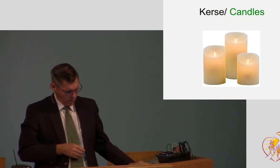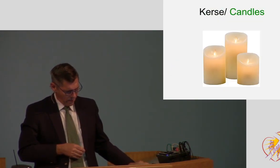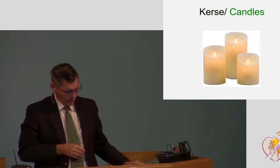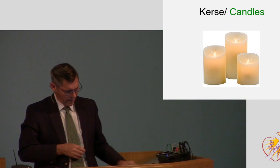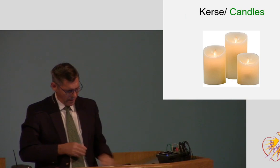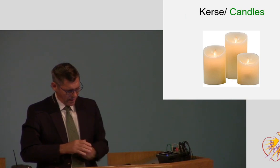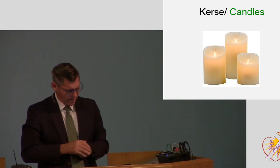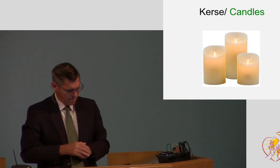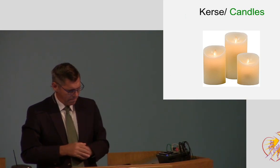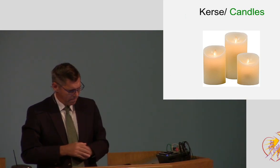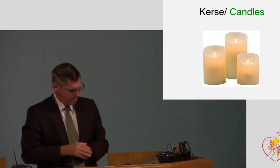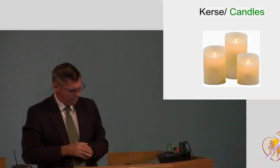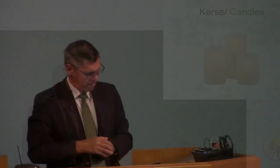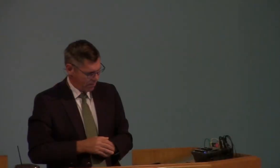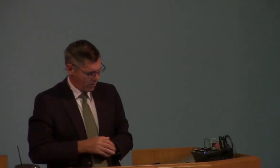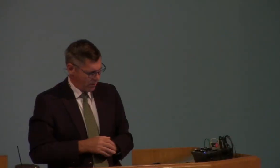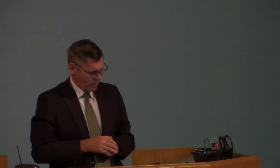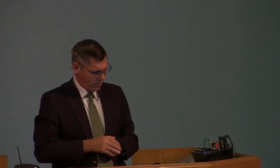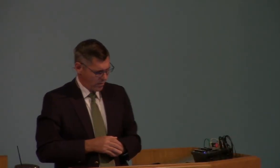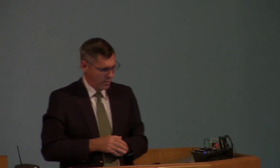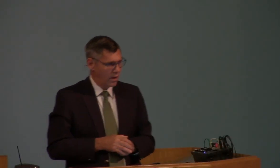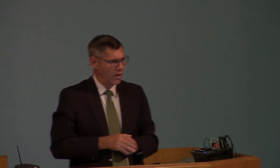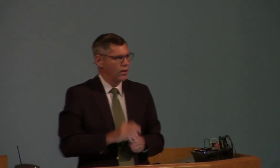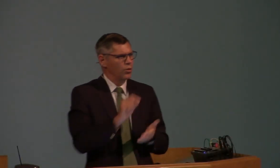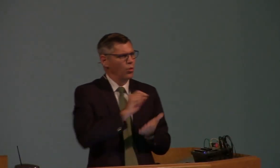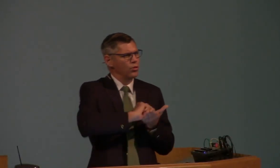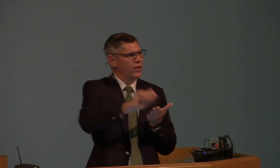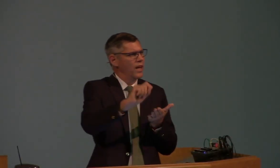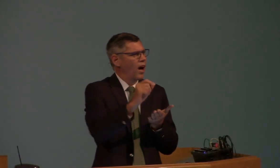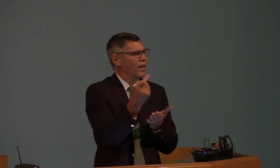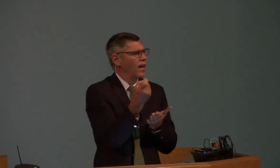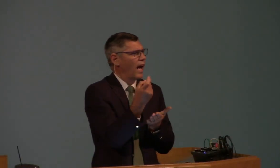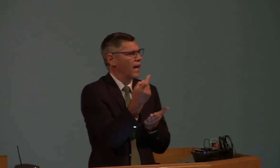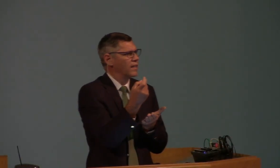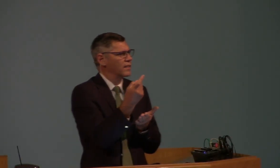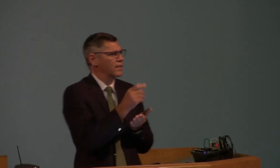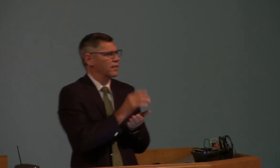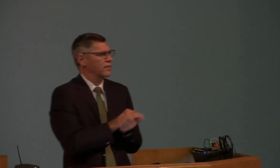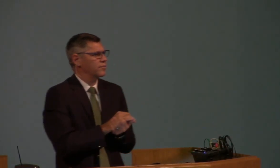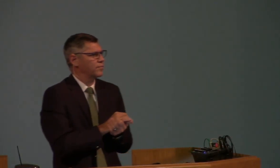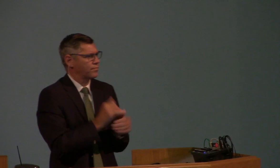So ons steek aan kers